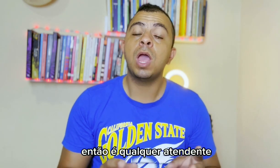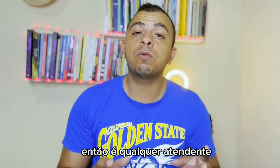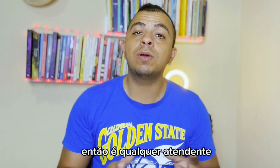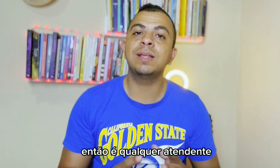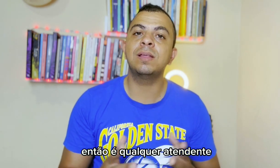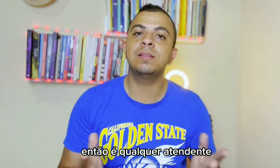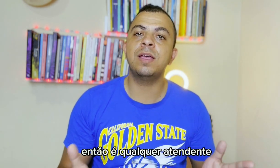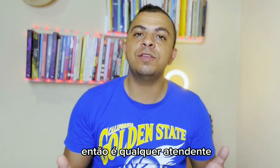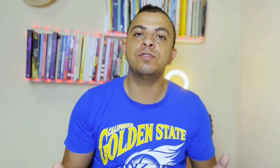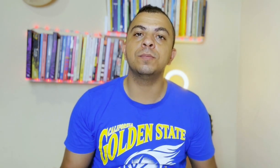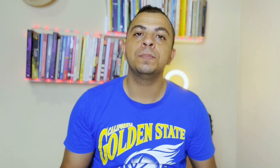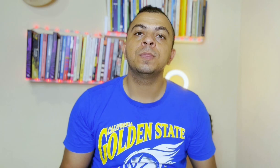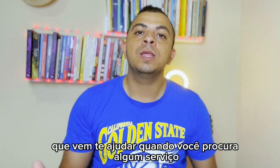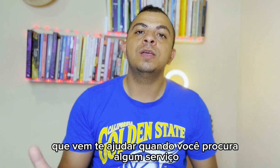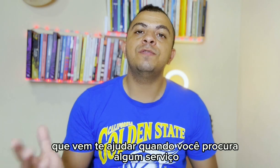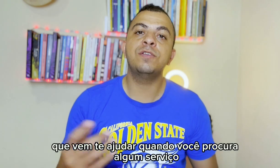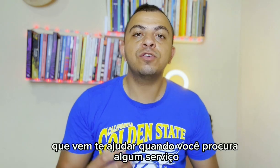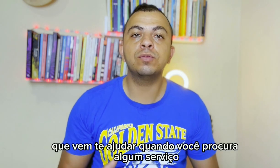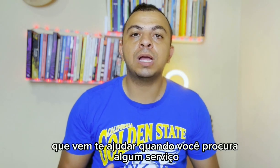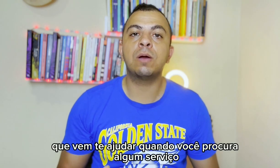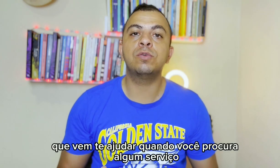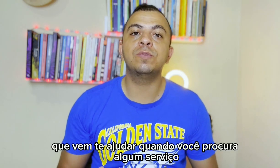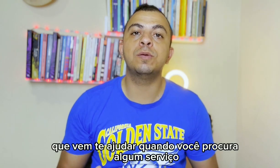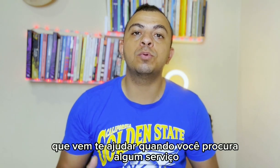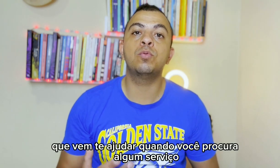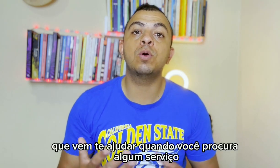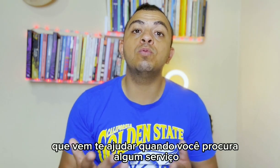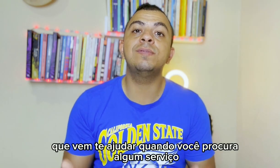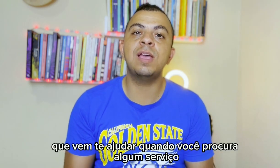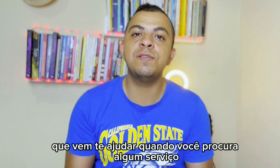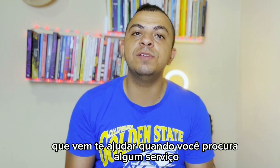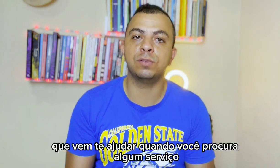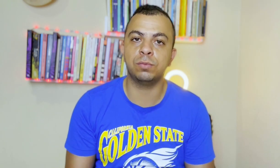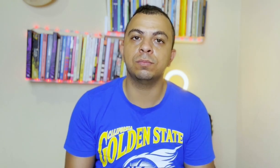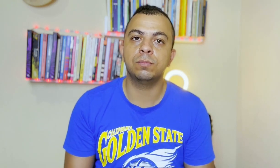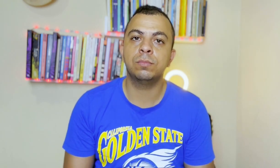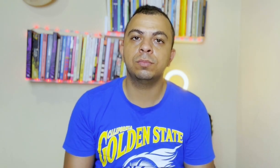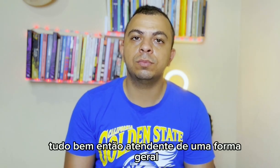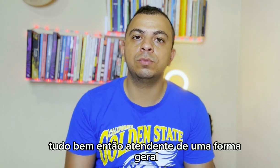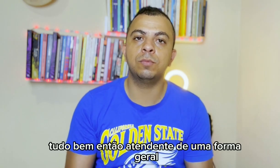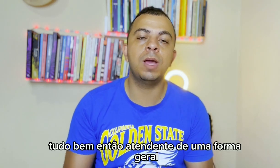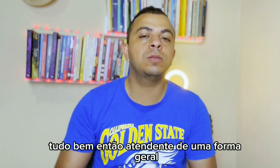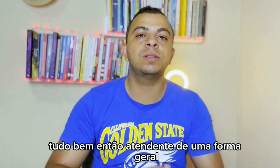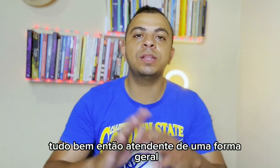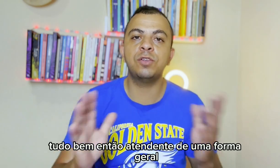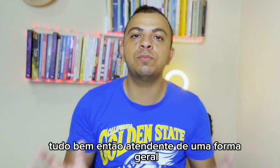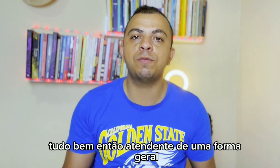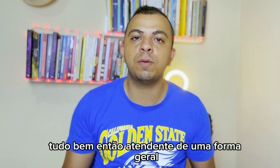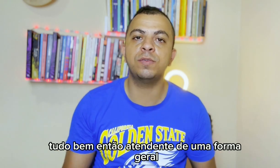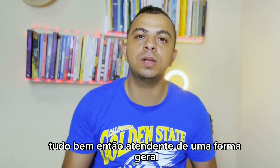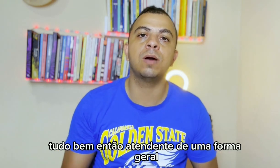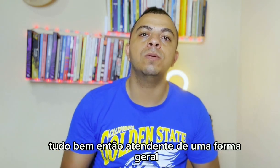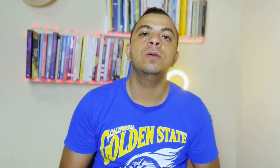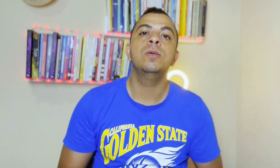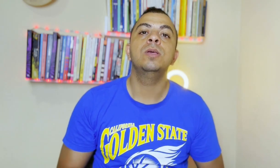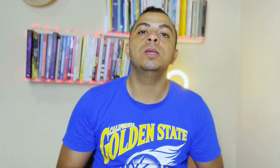qualquer atendente que vem te ajudar quando você procura algum serviço. Tudo bem? Então, atendente de uma forma geral.